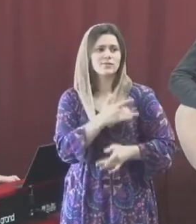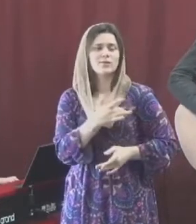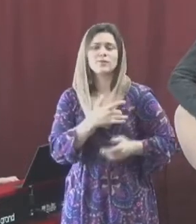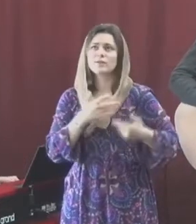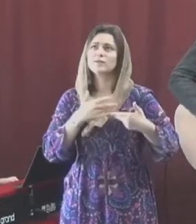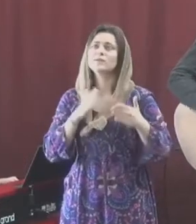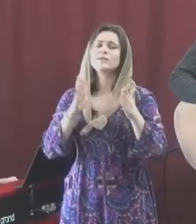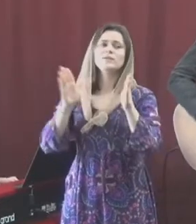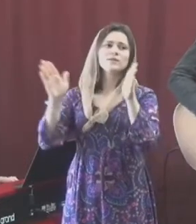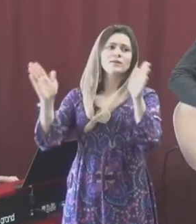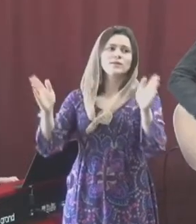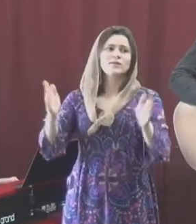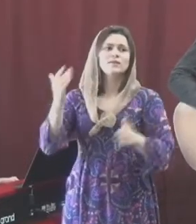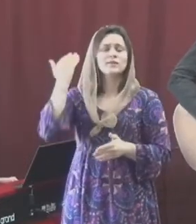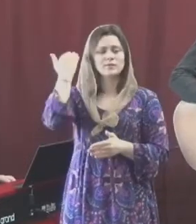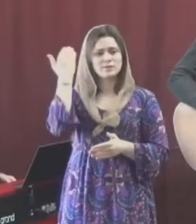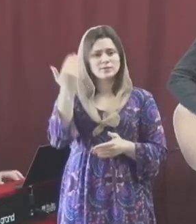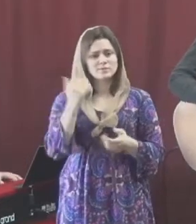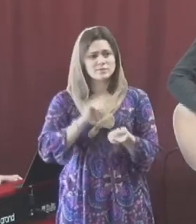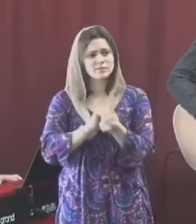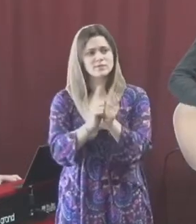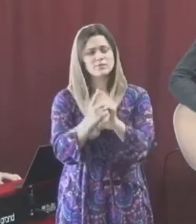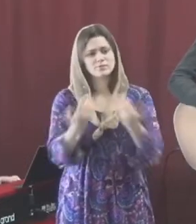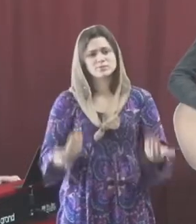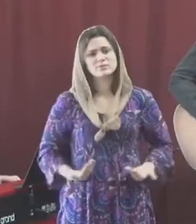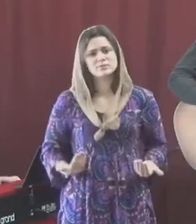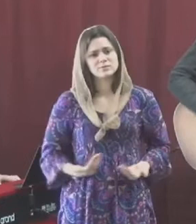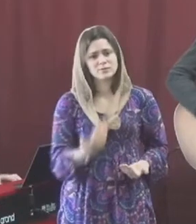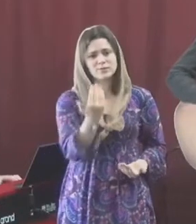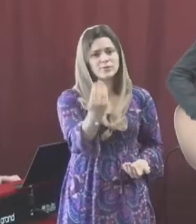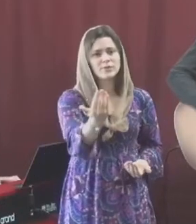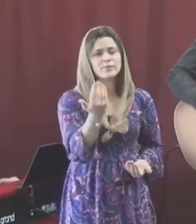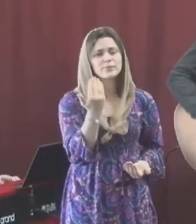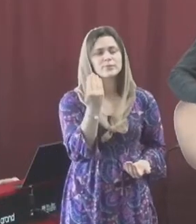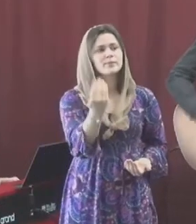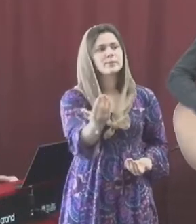серце відкрий, і він змінить його.